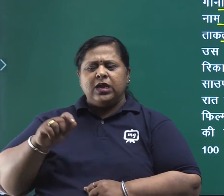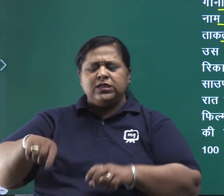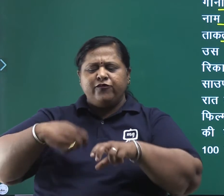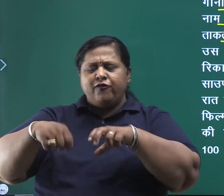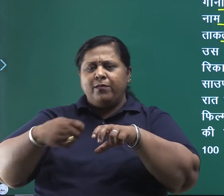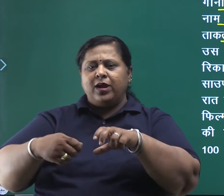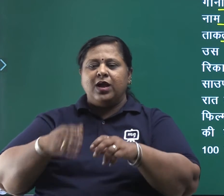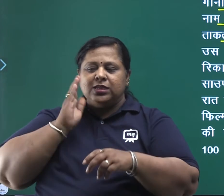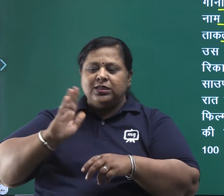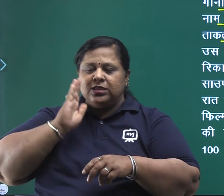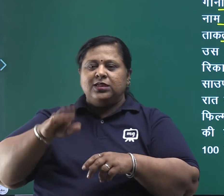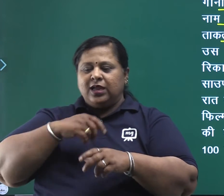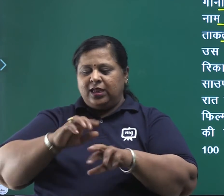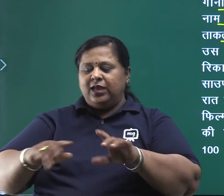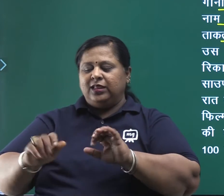का संगीत